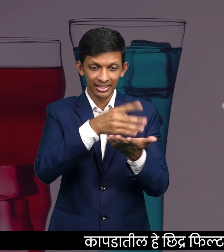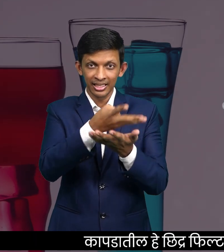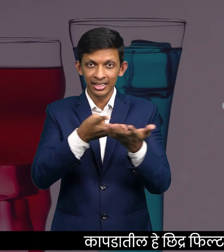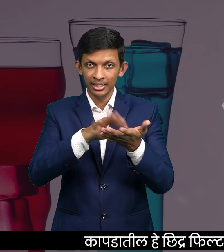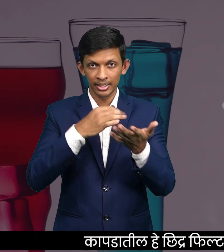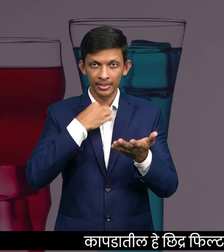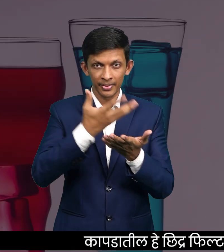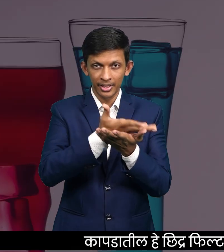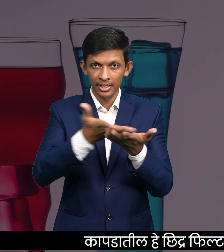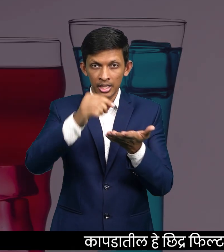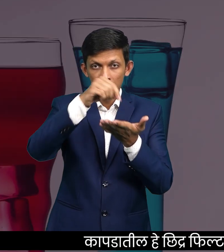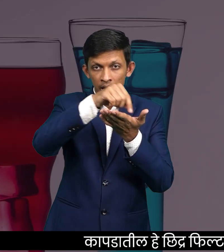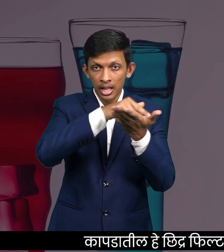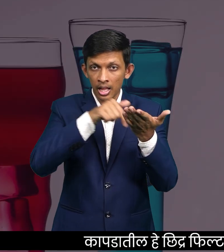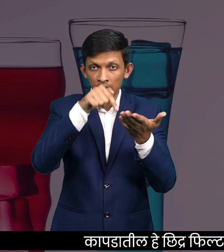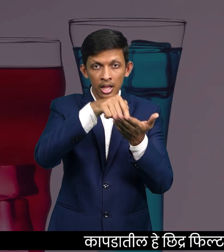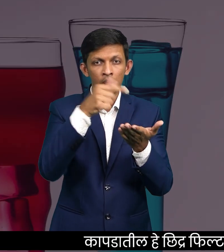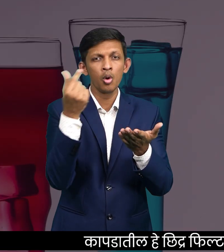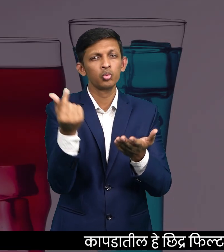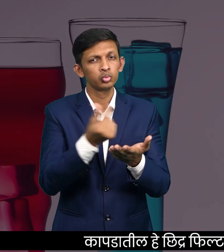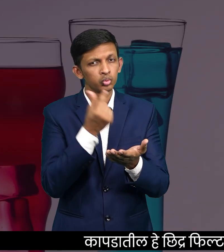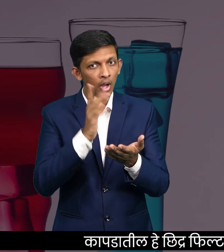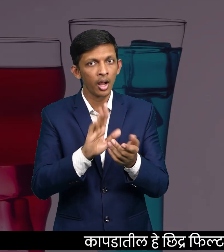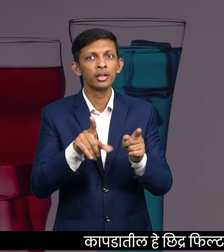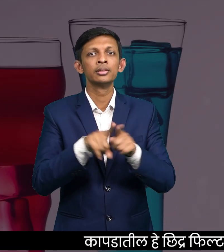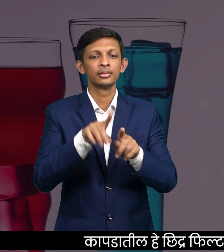कापडातील हे छिद्र फिल्टर म्हणून वापरले जाऊ शकतात.